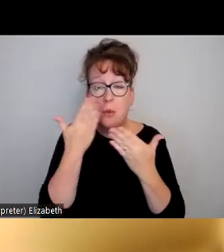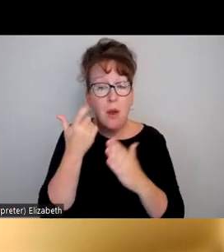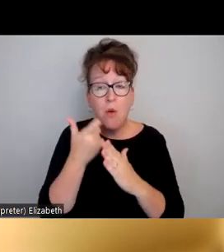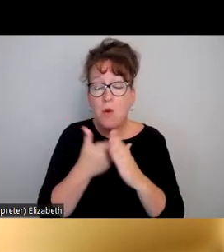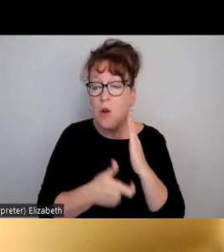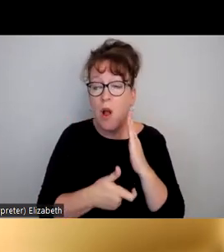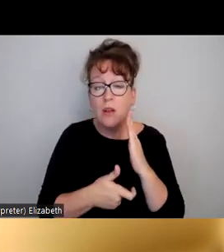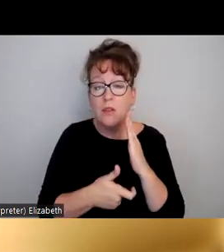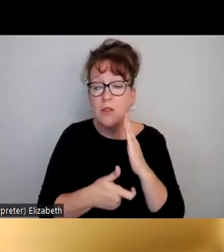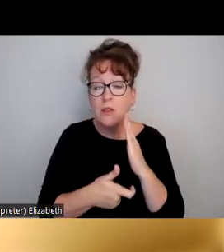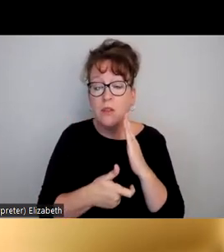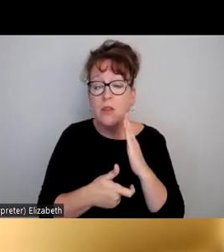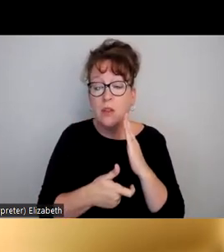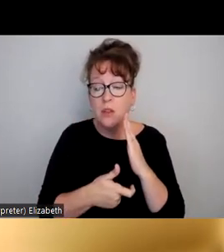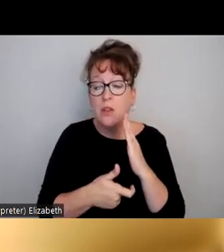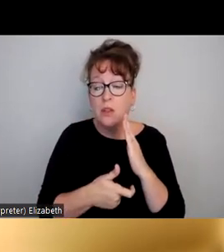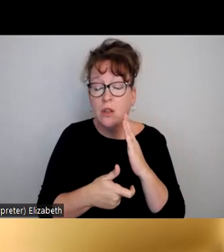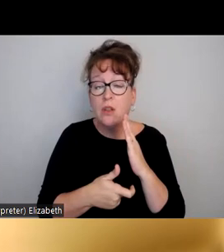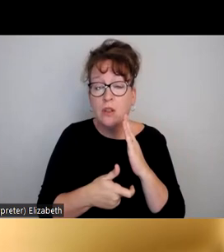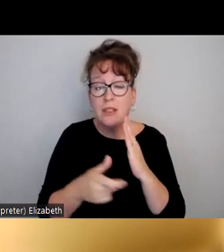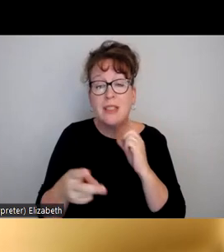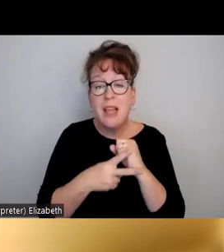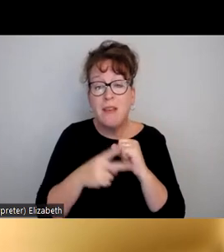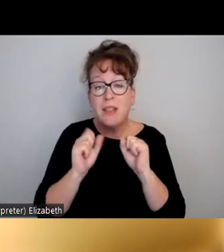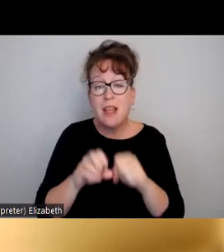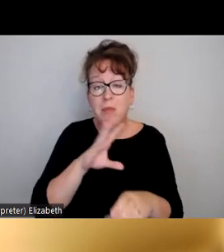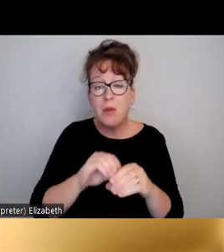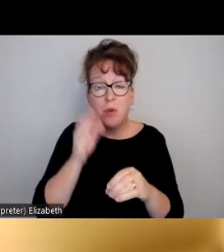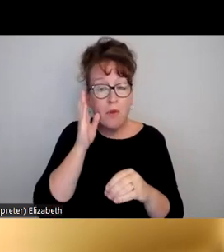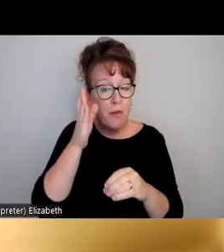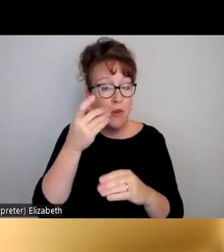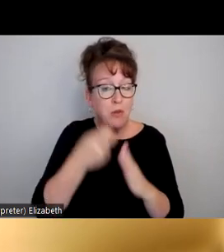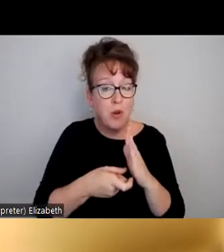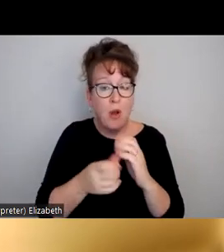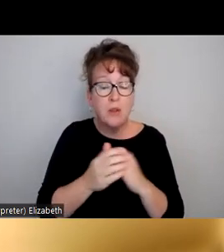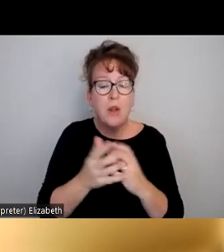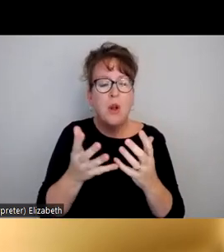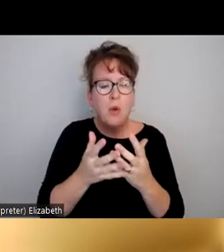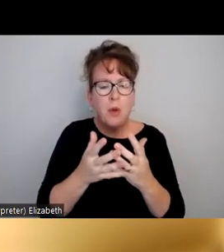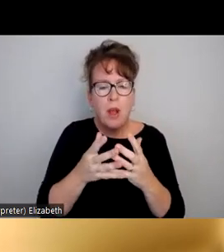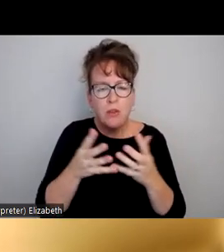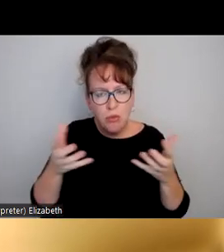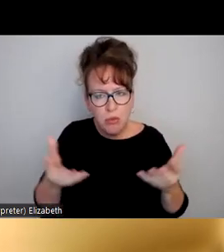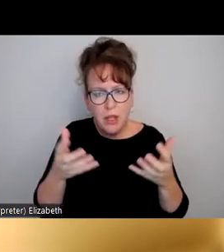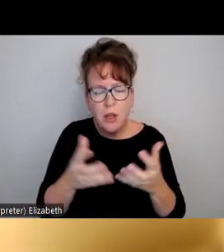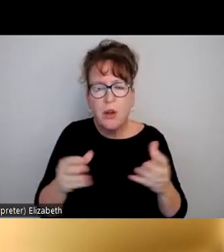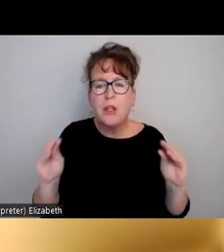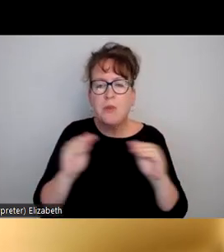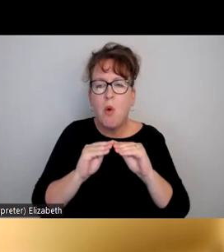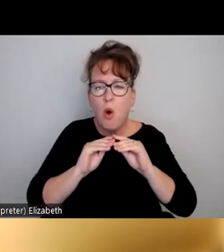alternativas de no gas eh para ampliar eh su distribución